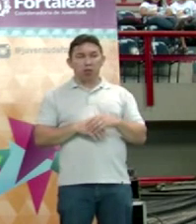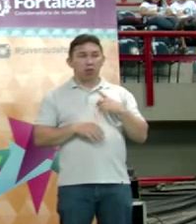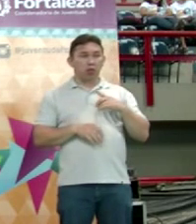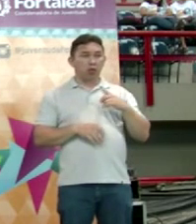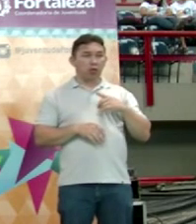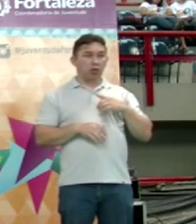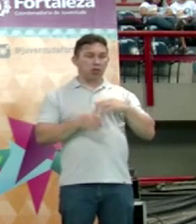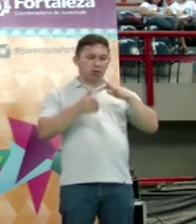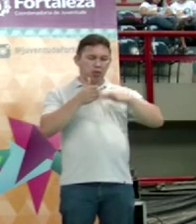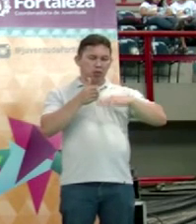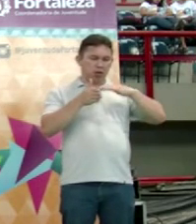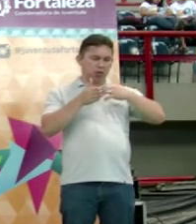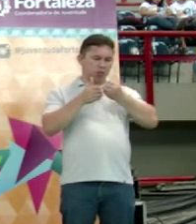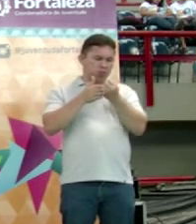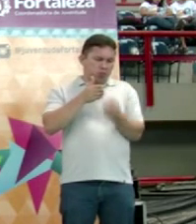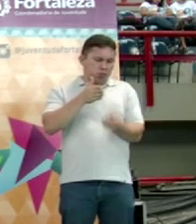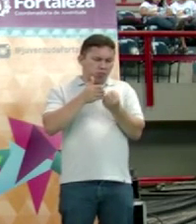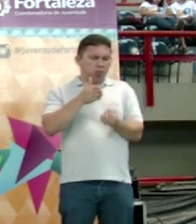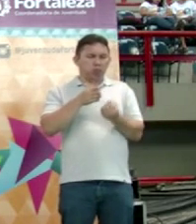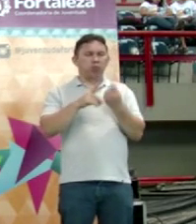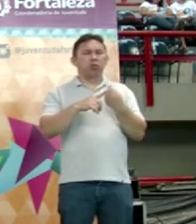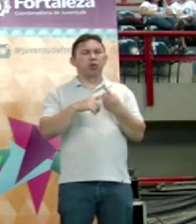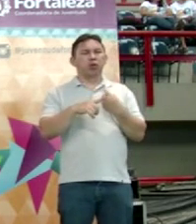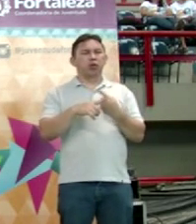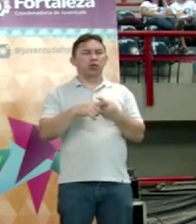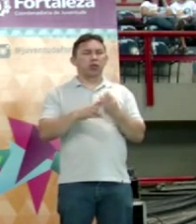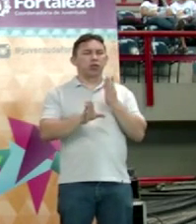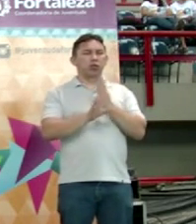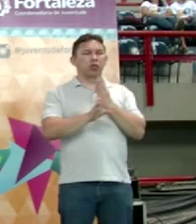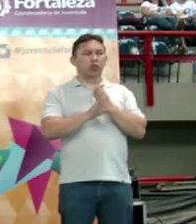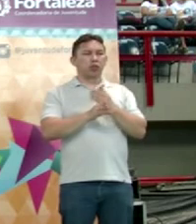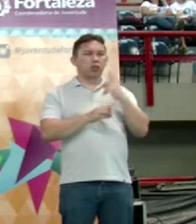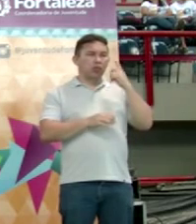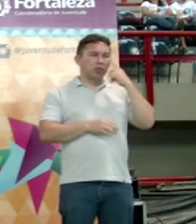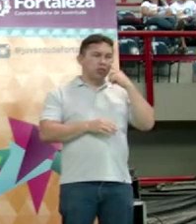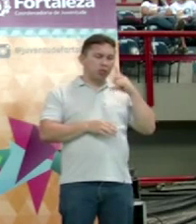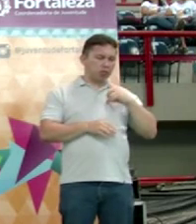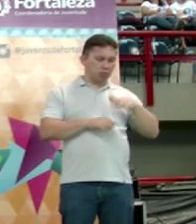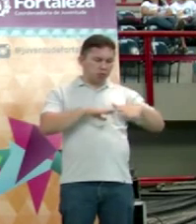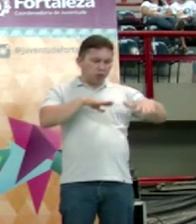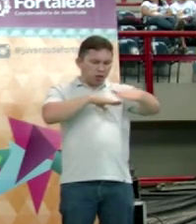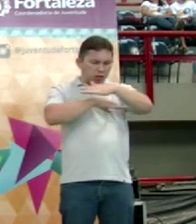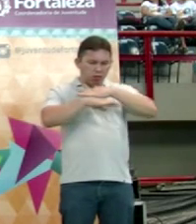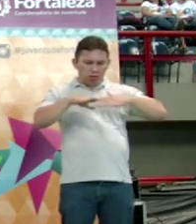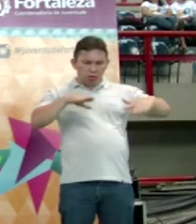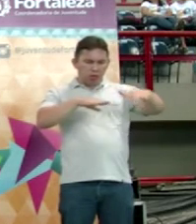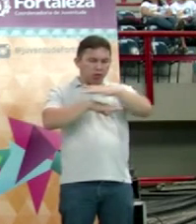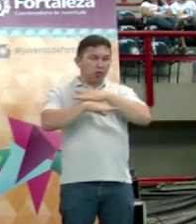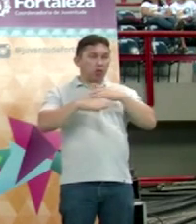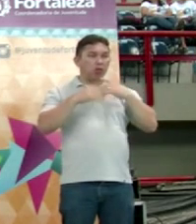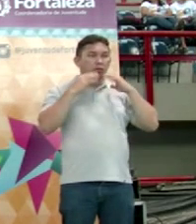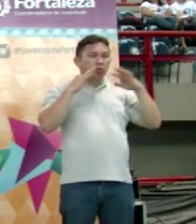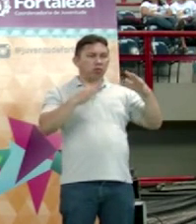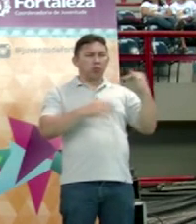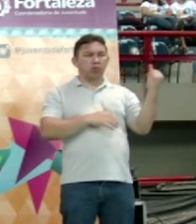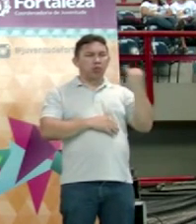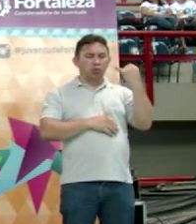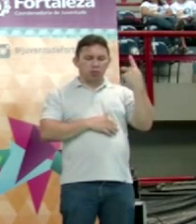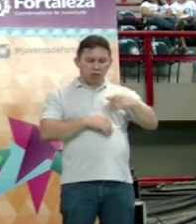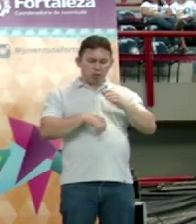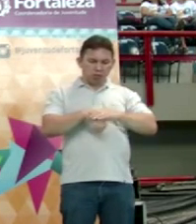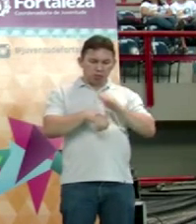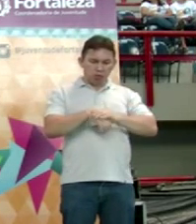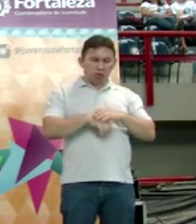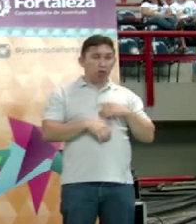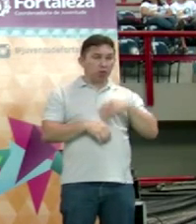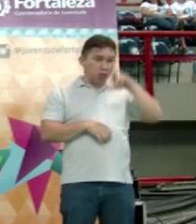mais denso é para afundar. Mas por que ele não afunda? Por causa da tensão superficial. É um fenômeno interessante mesmo.